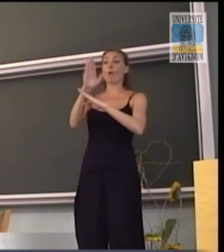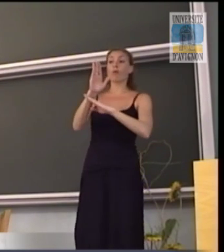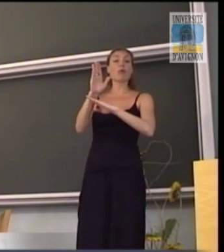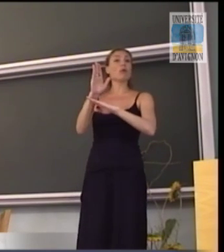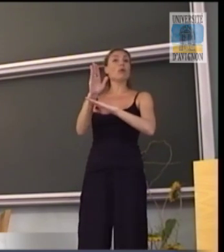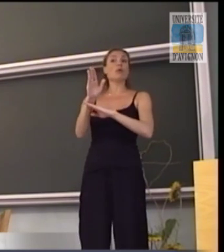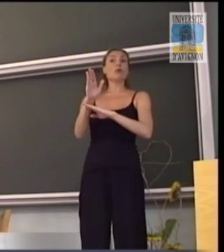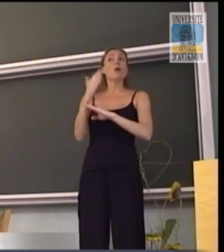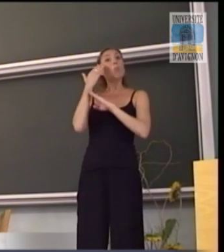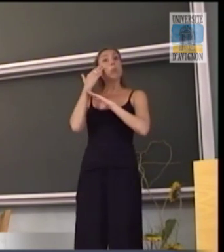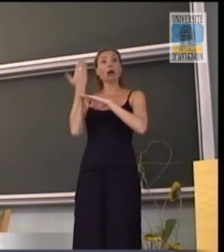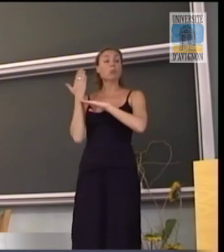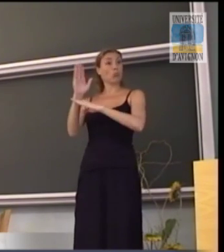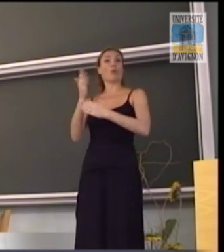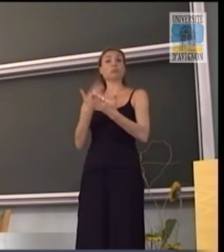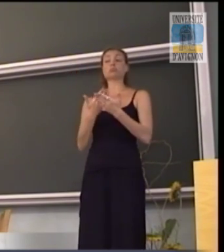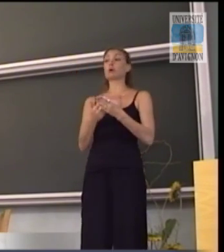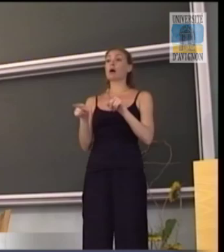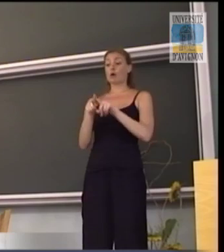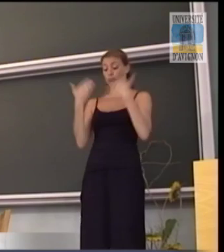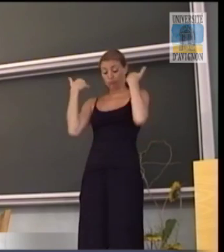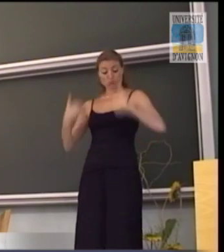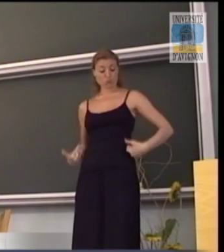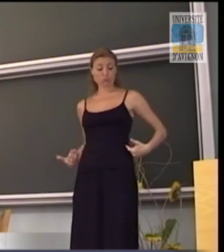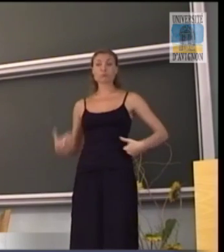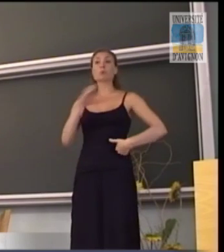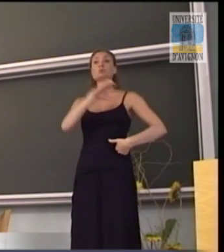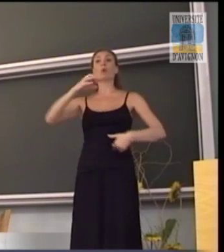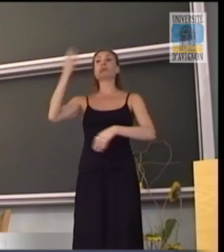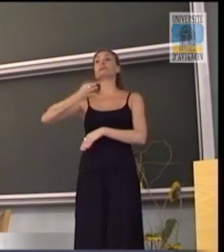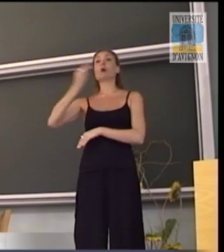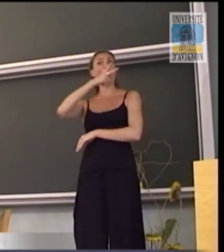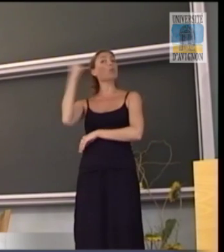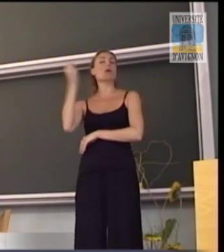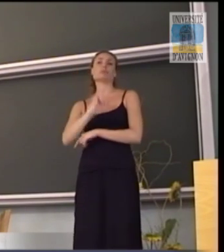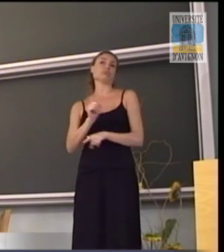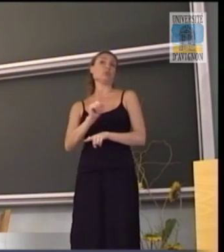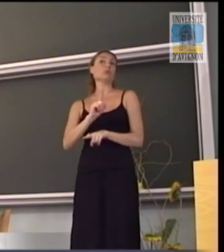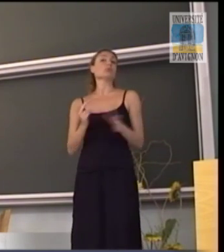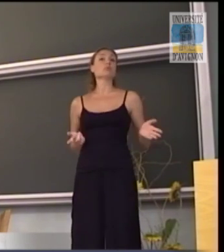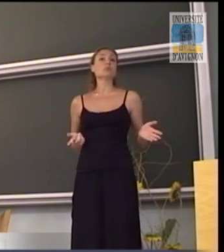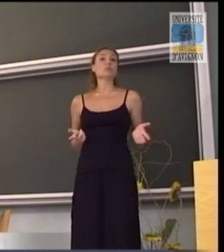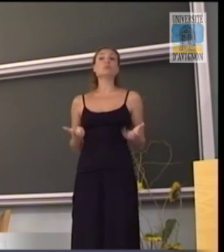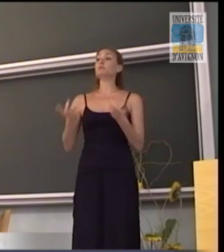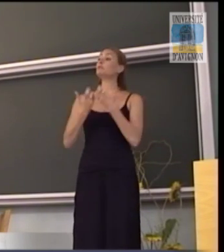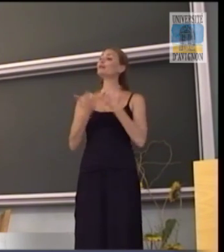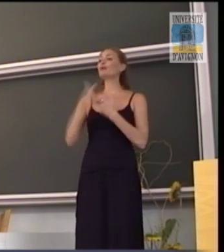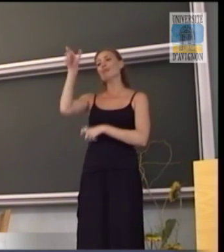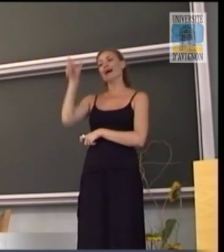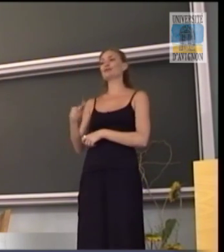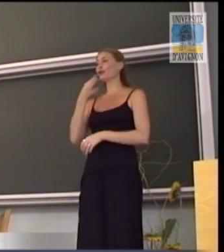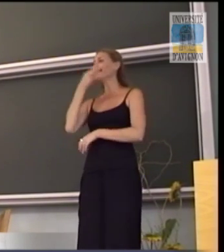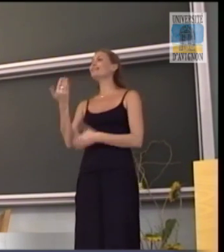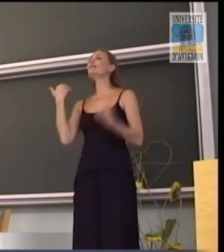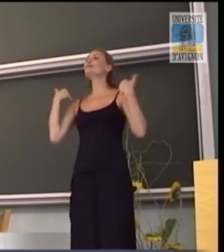pas être considéré comme une personne à part entière. C'est-à-dire que si on met ça en avant, moi je connais des gens qui me disent « je suis comédien handicapé »